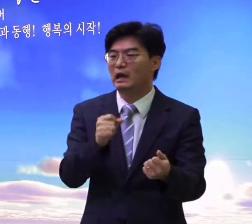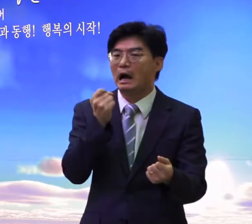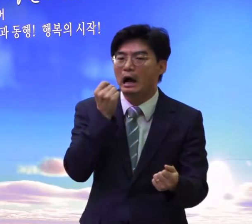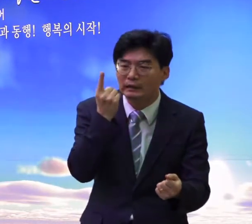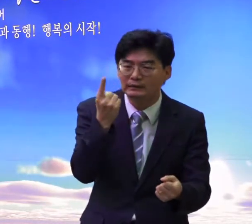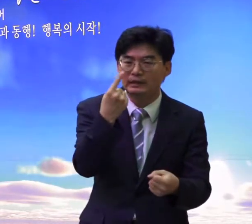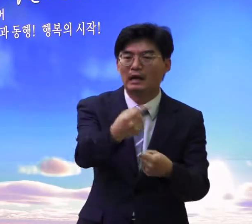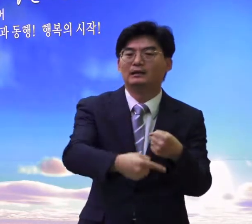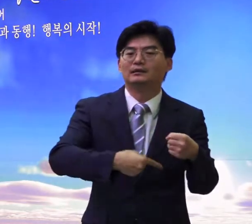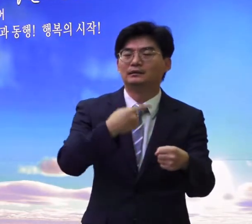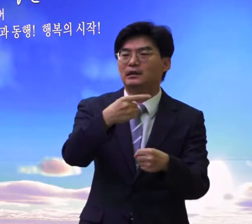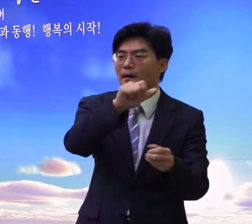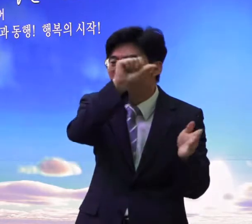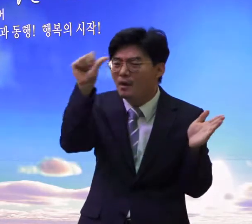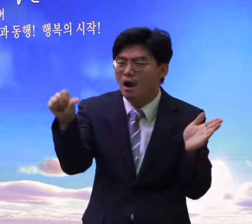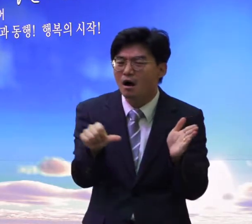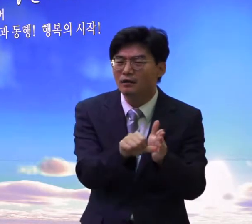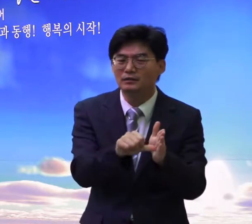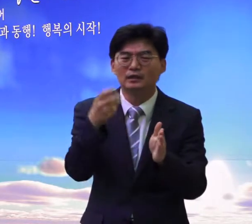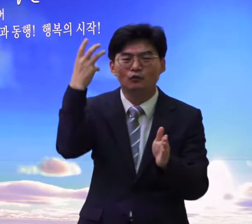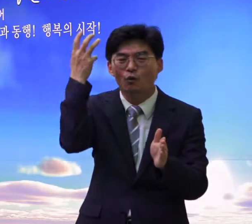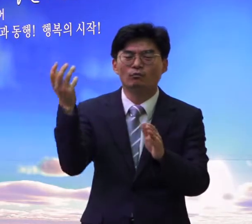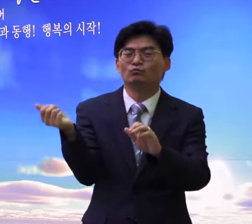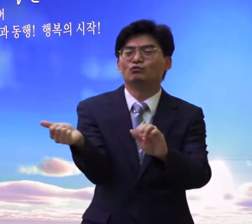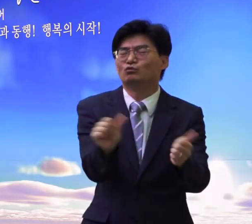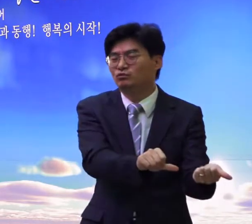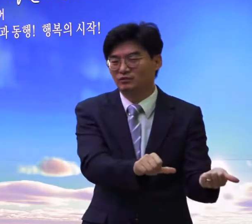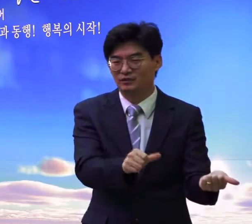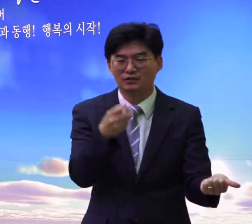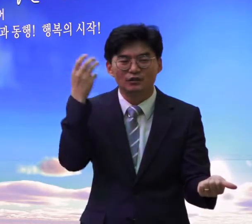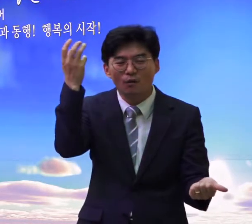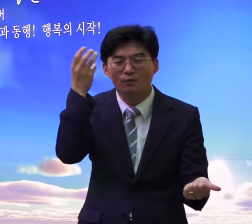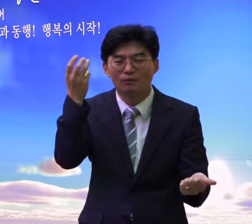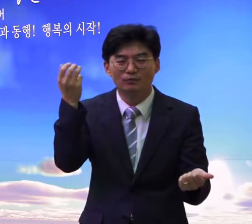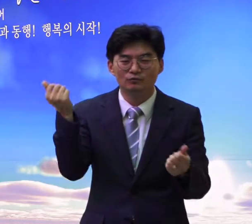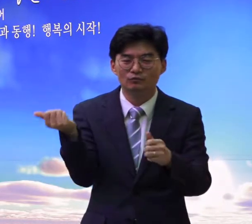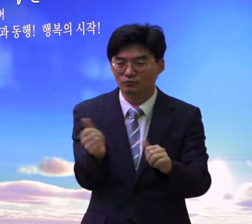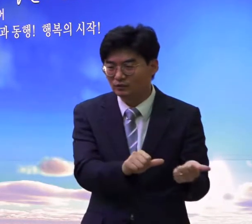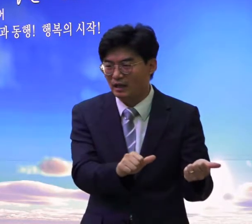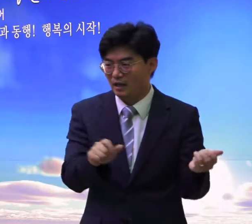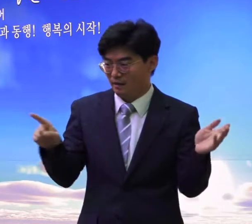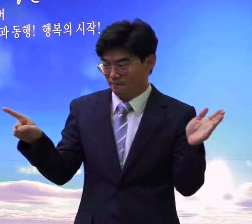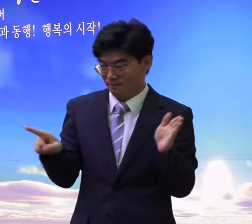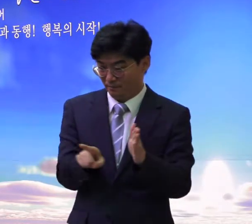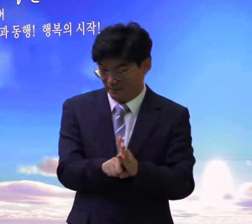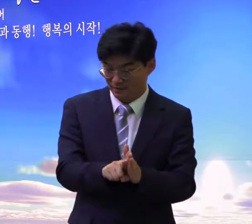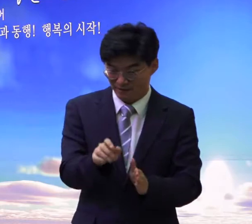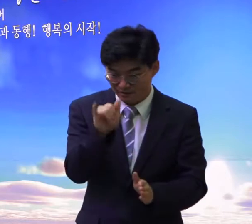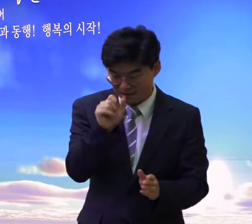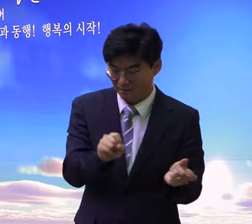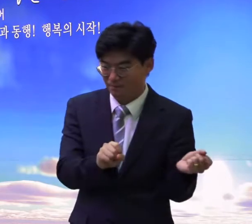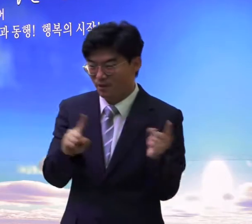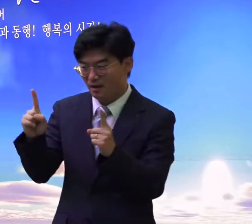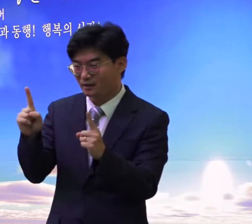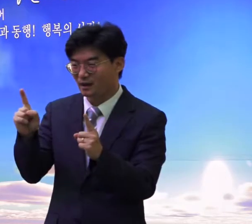혹은 평생도 갈 수가 있습니다. 우리의 영혼의 새벽은 믿음으로 깨워야 합니다.